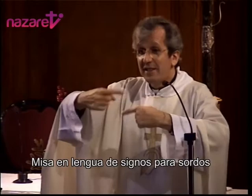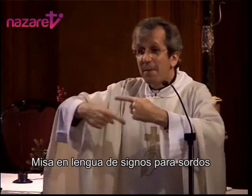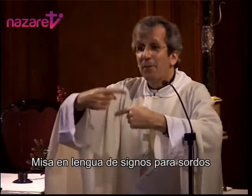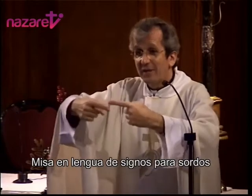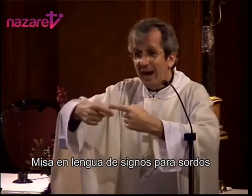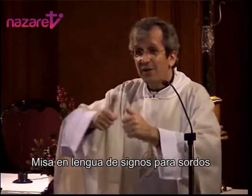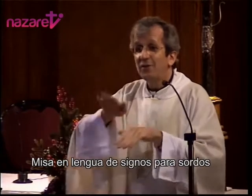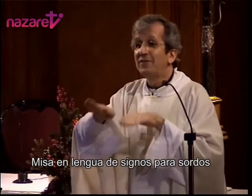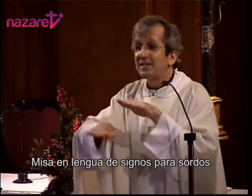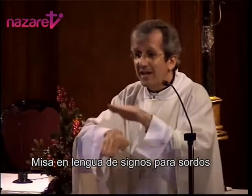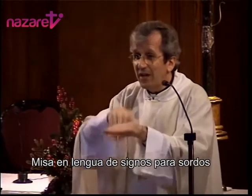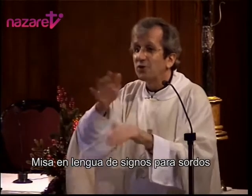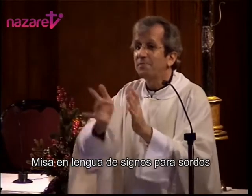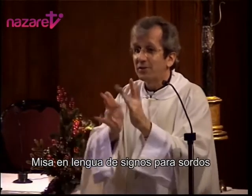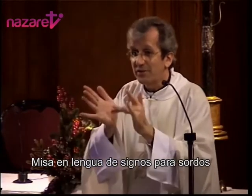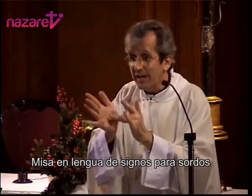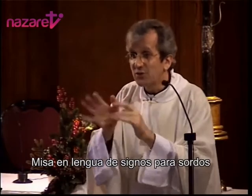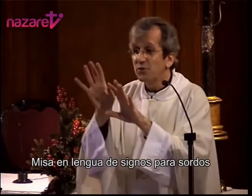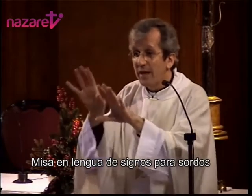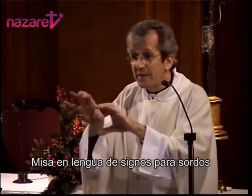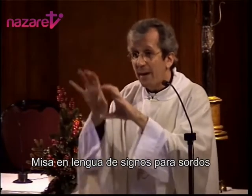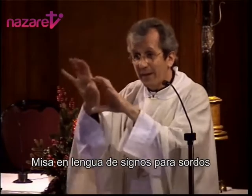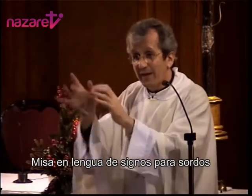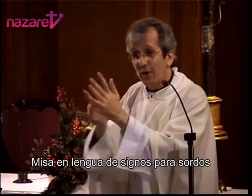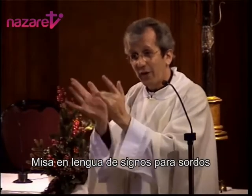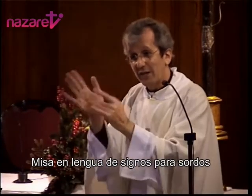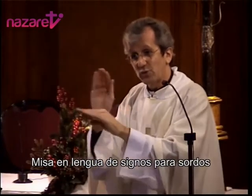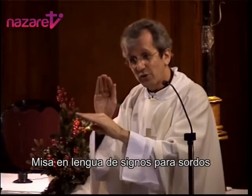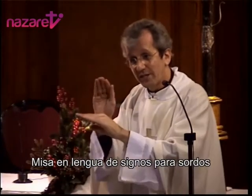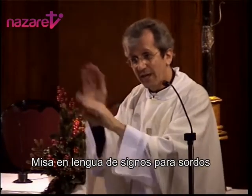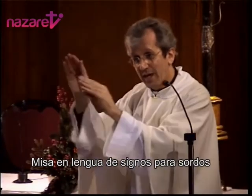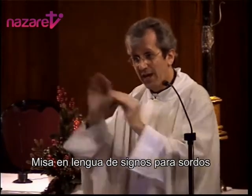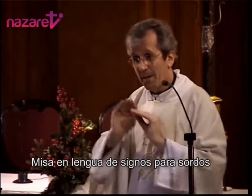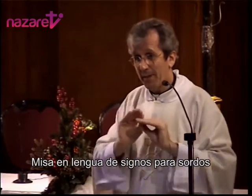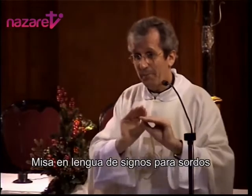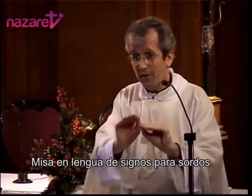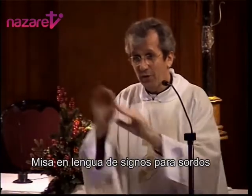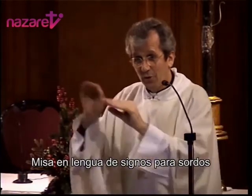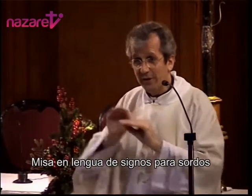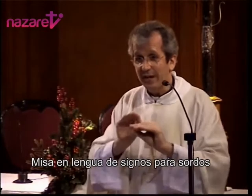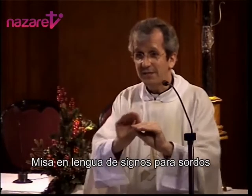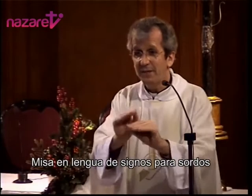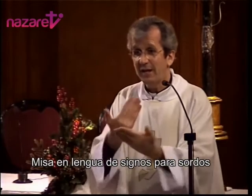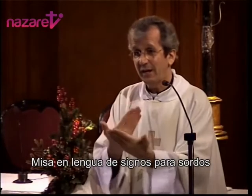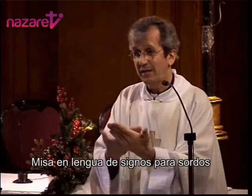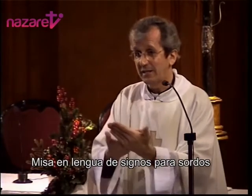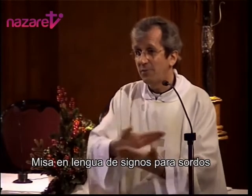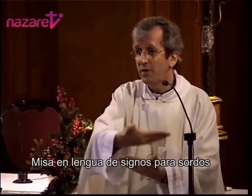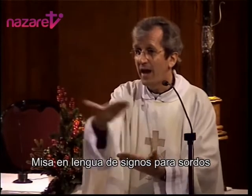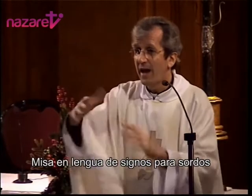tiempo ordinario de seguir los pasos de Jesús, de aprender lo que Jesús nos enseña para poderlo transmitir y testimoniar